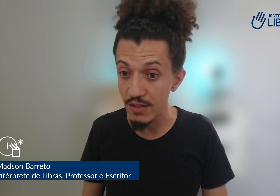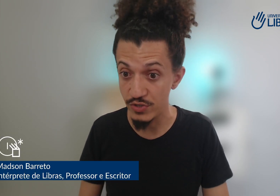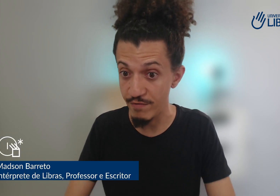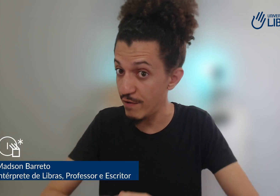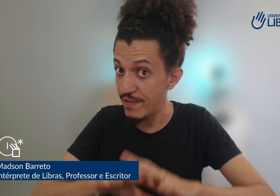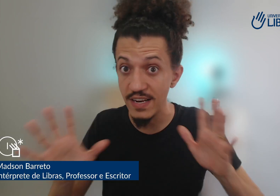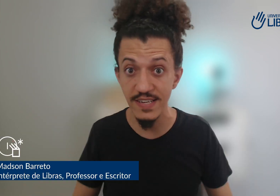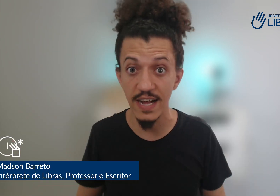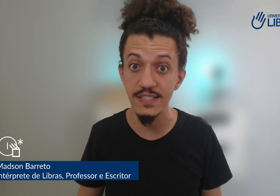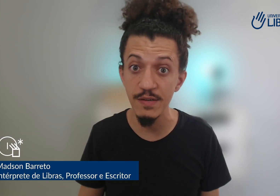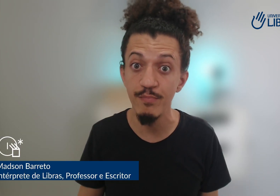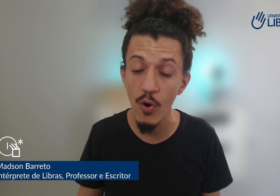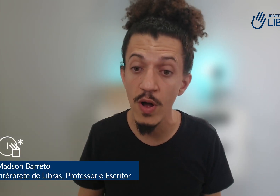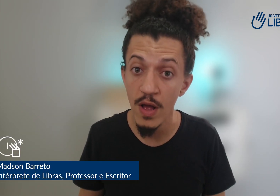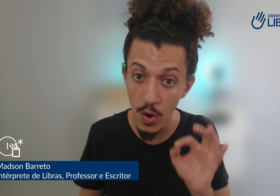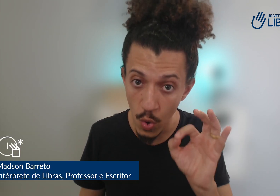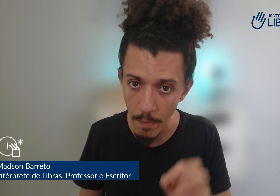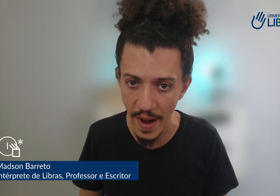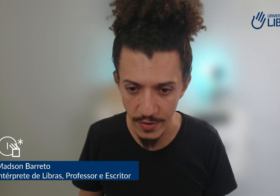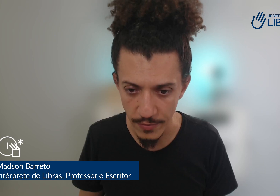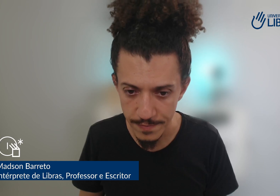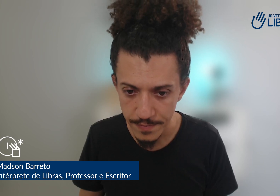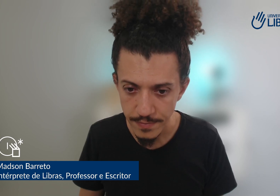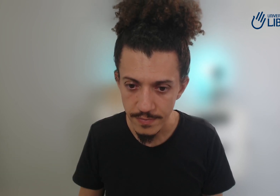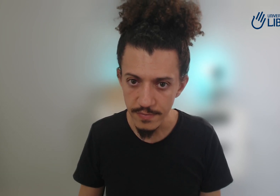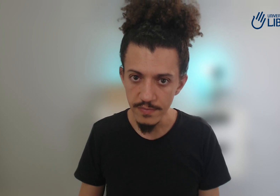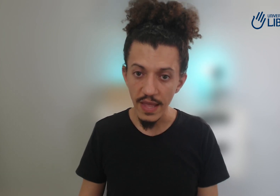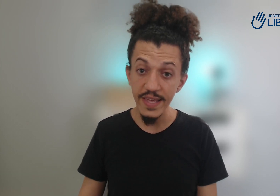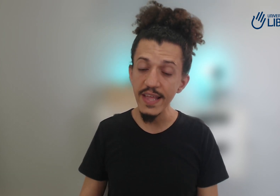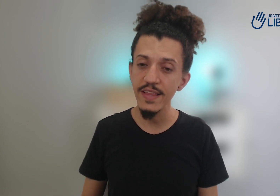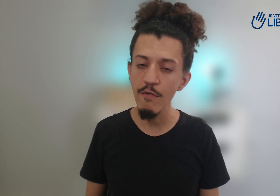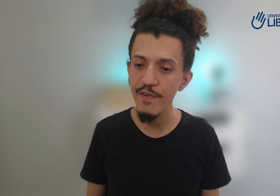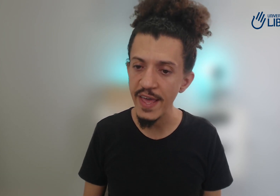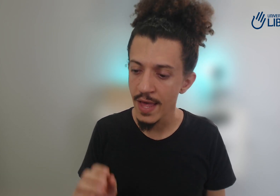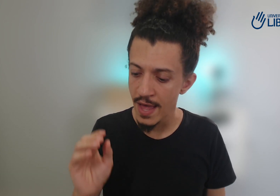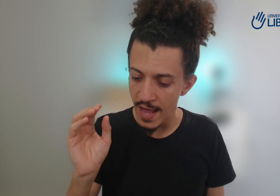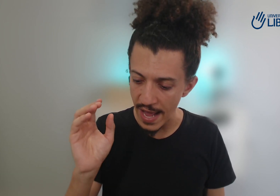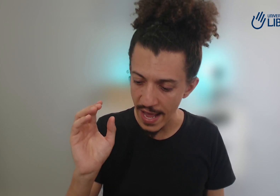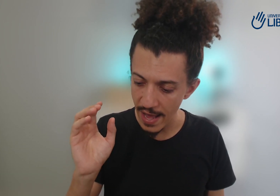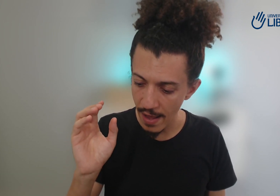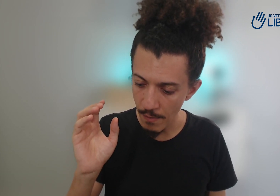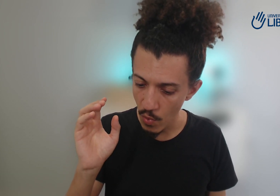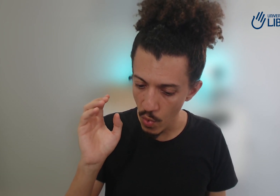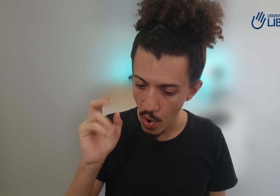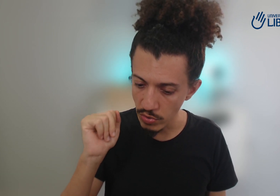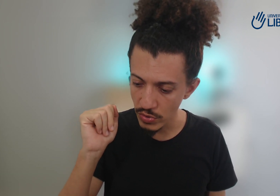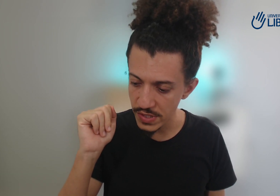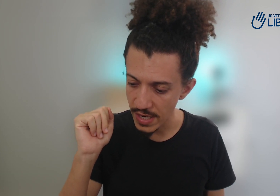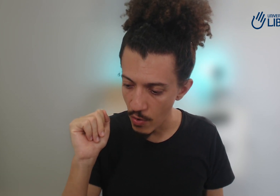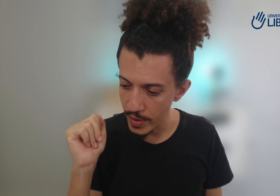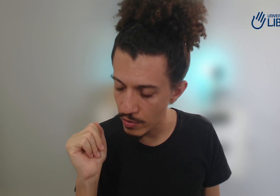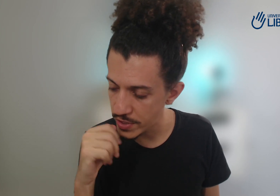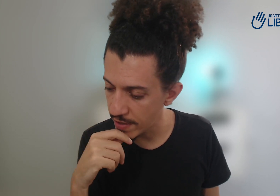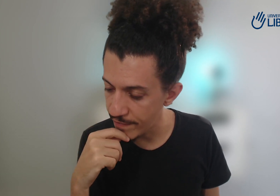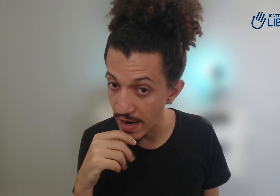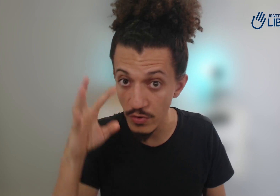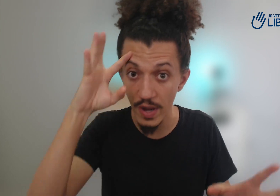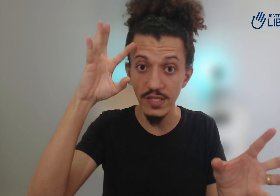já foi finalizado assim por completo. E então vem o outro sinal que eu tinha falado antes,